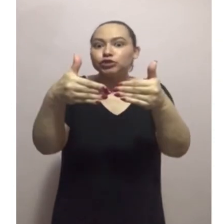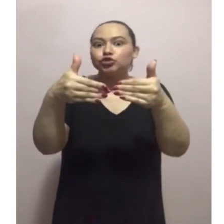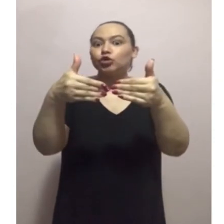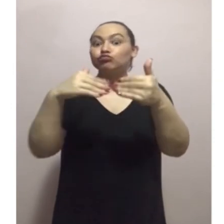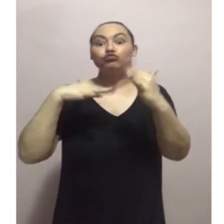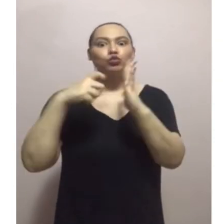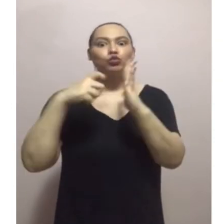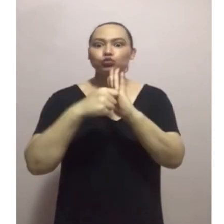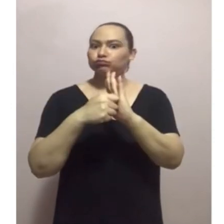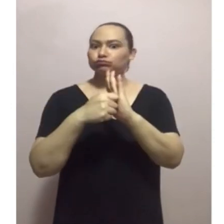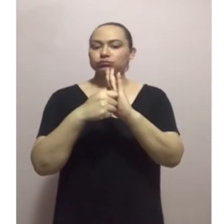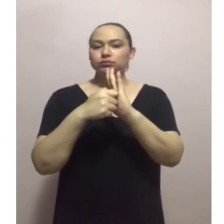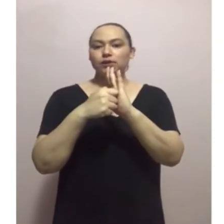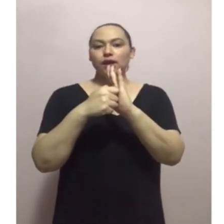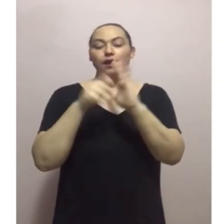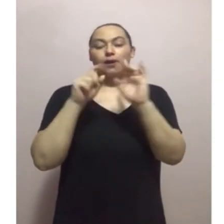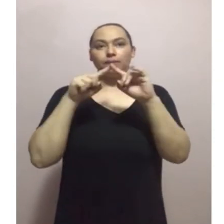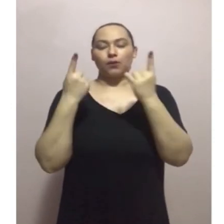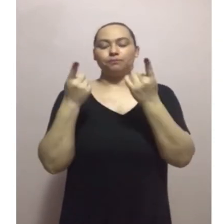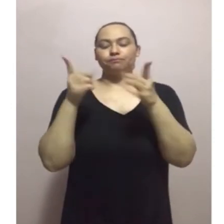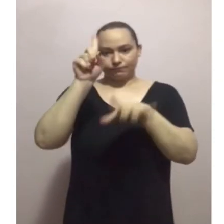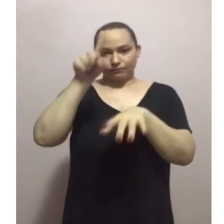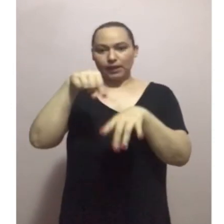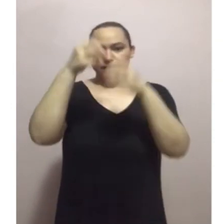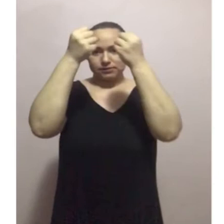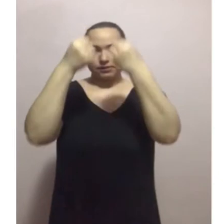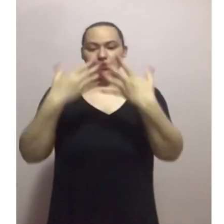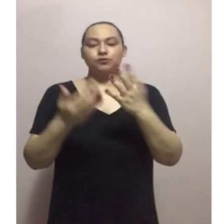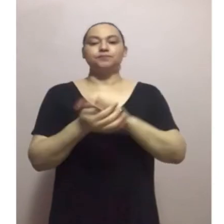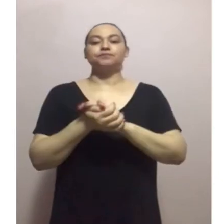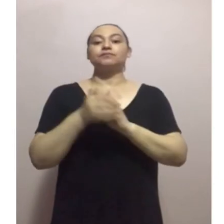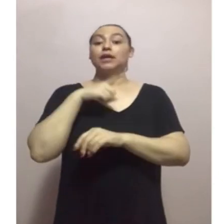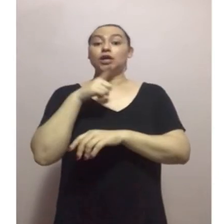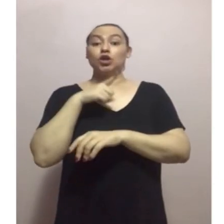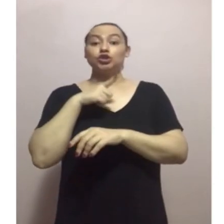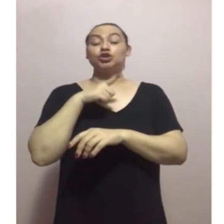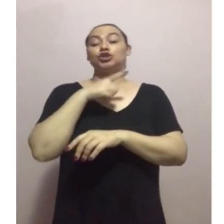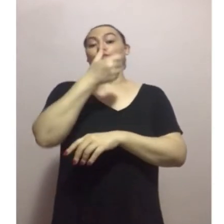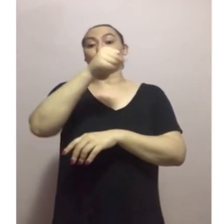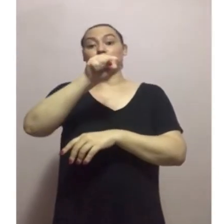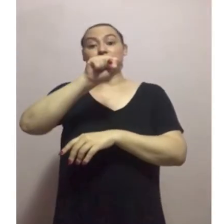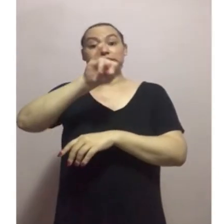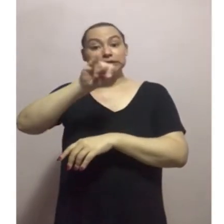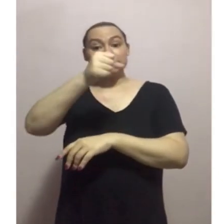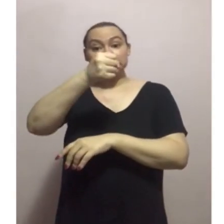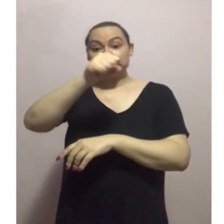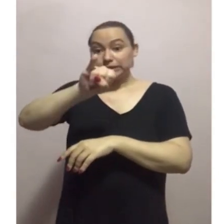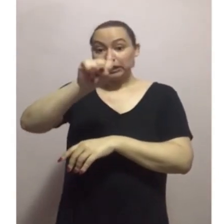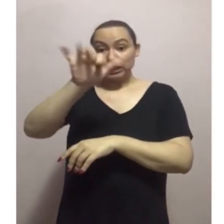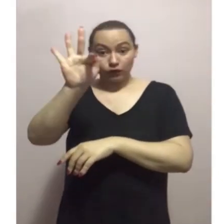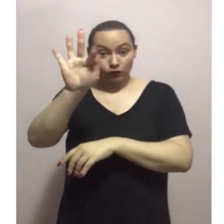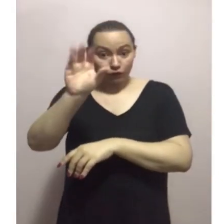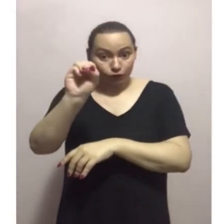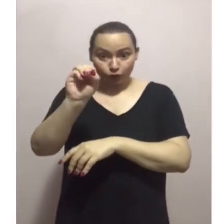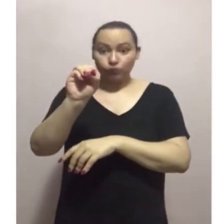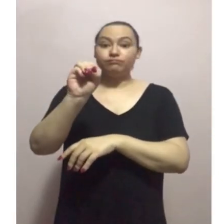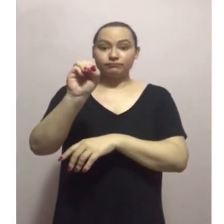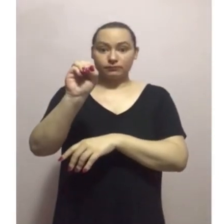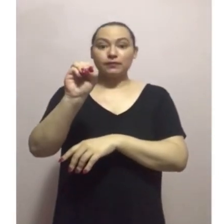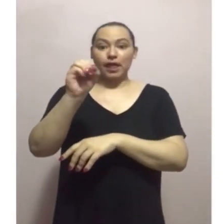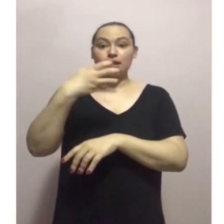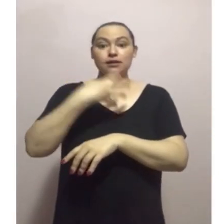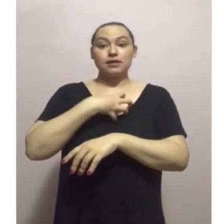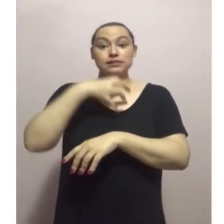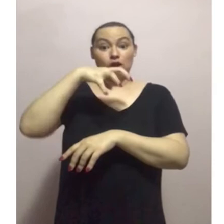a nossa situação era a seguinte: estávamos no final de semana com o Sísifo no Teatro Castro Alves, em